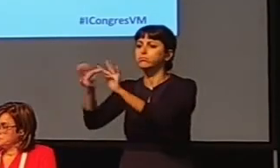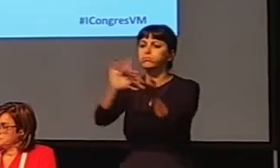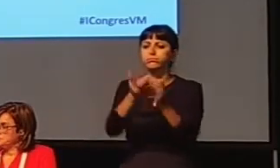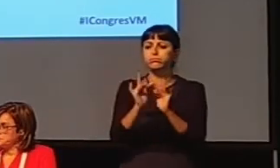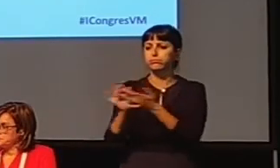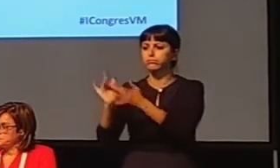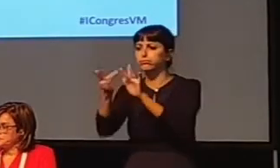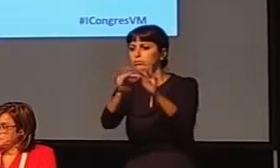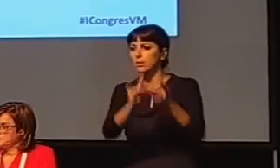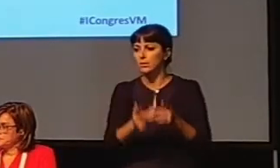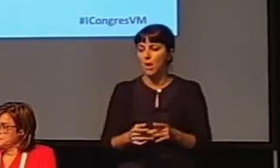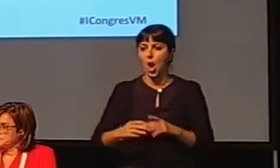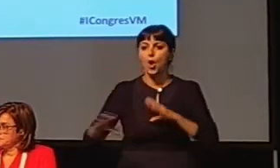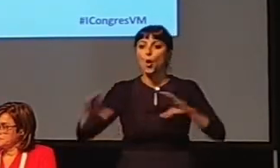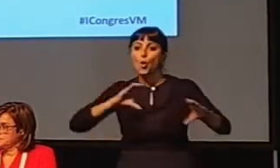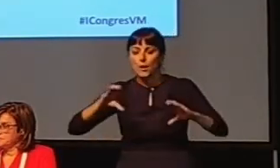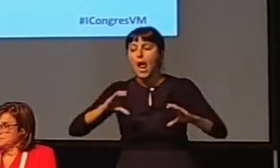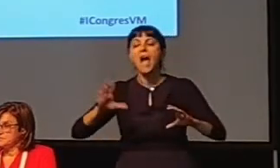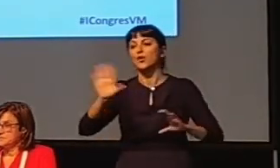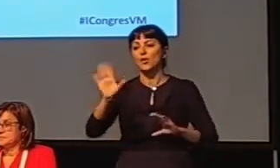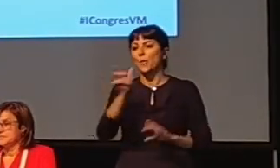Coordinant no, vale.